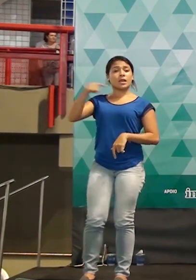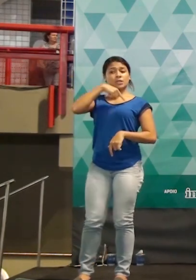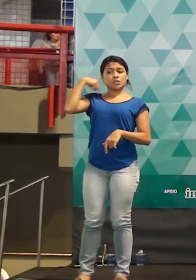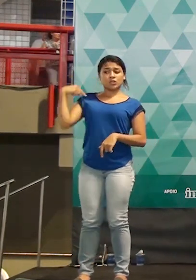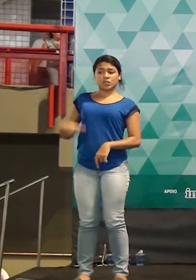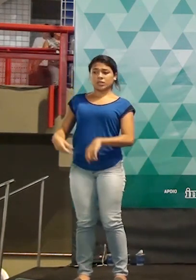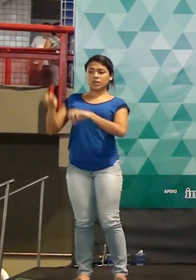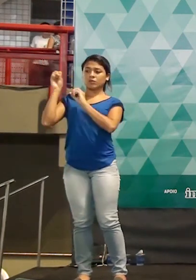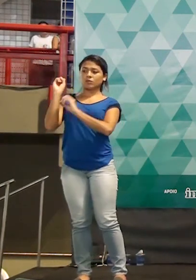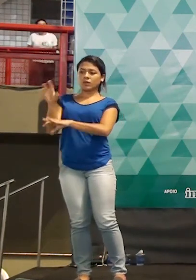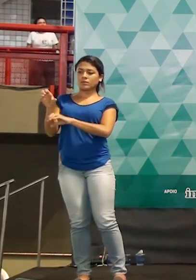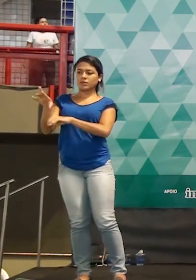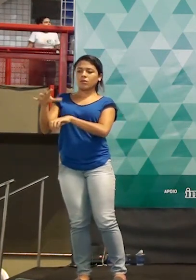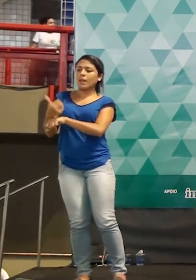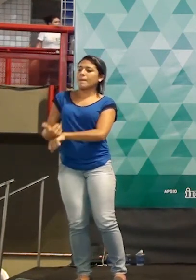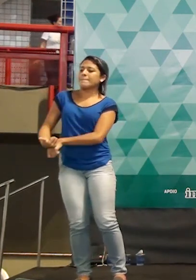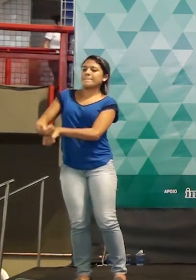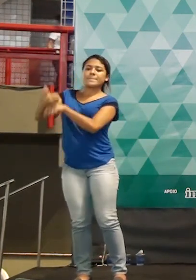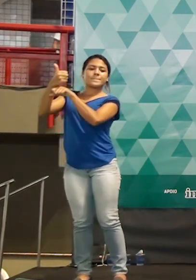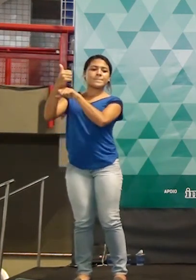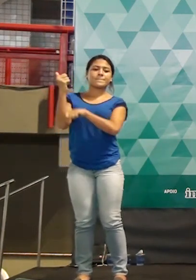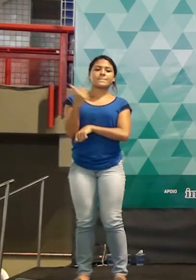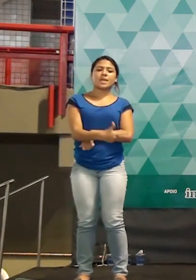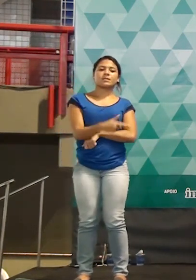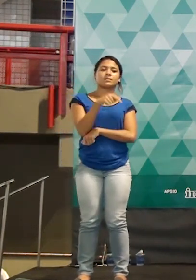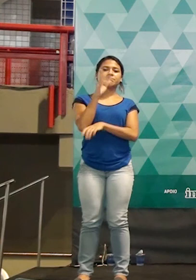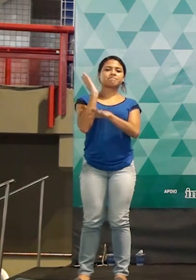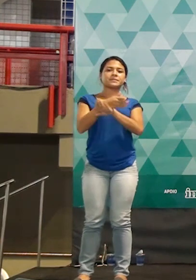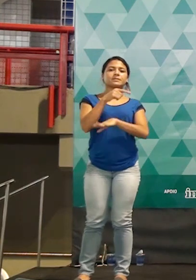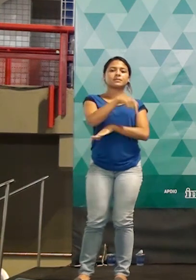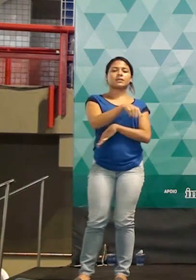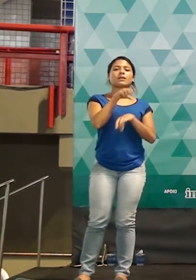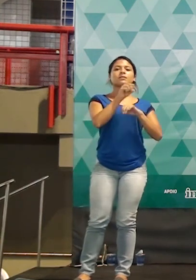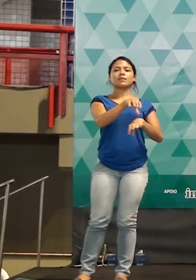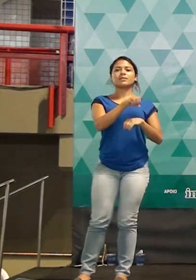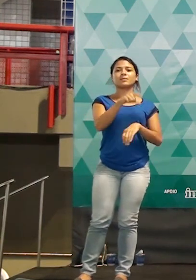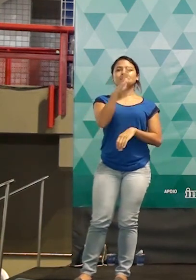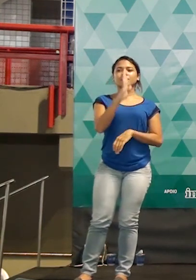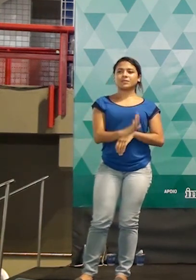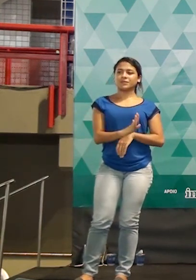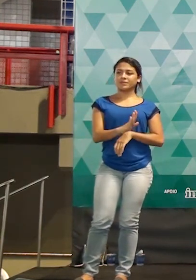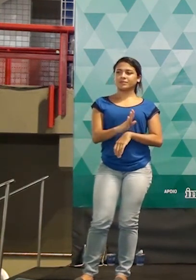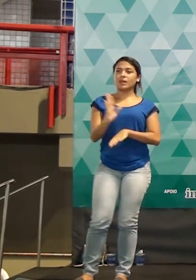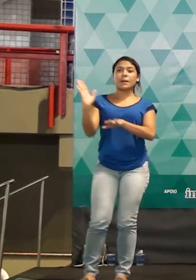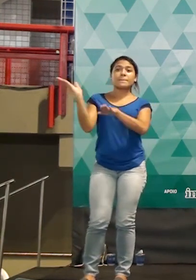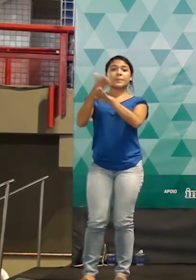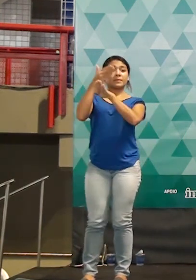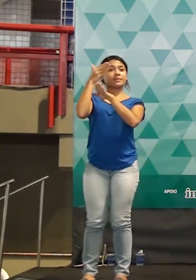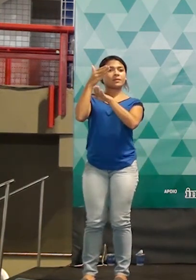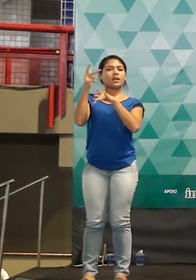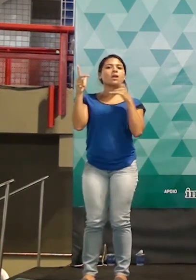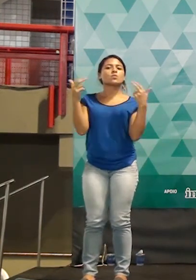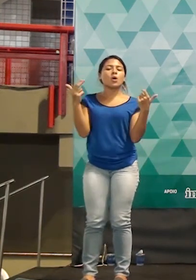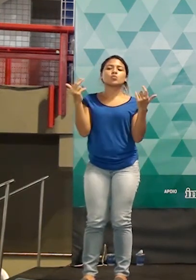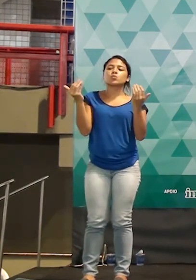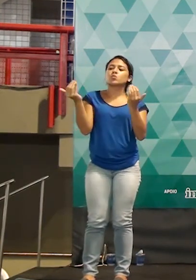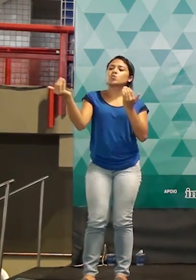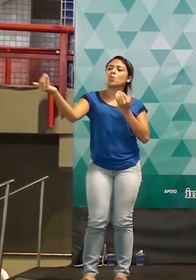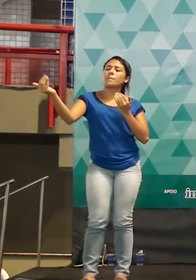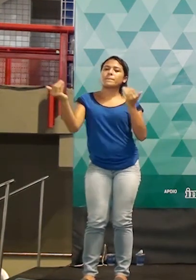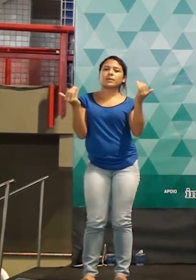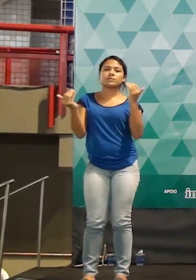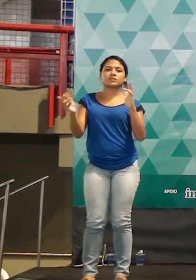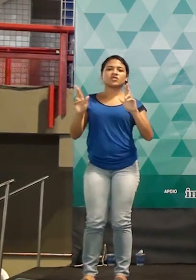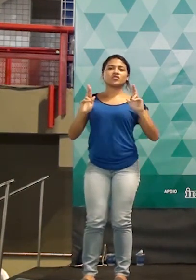China, é muito melhor do que a educação brasileira. Então é uma comparação por contraste. Aqui estão